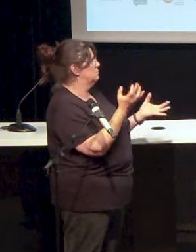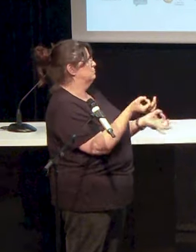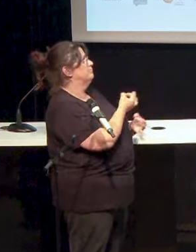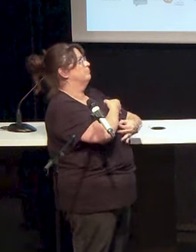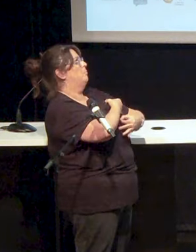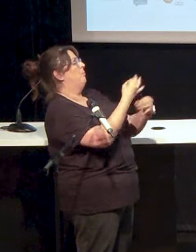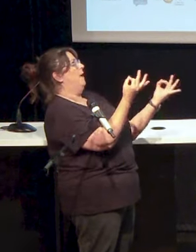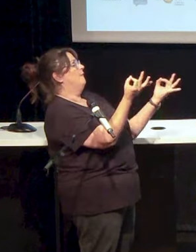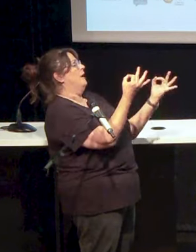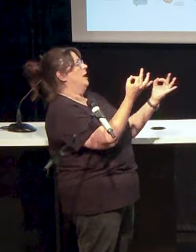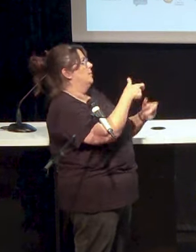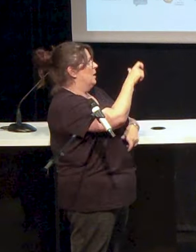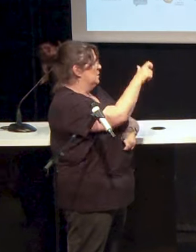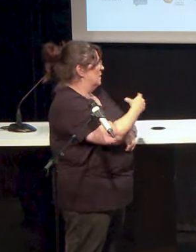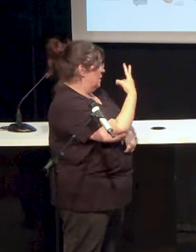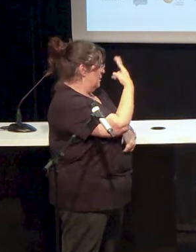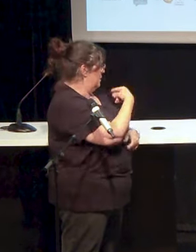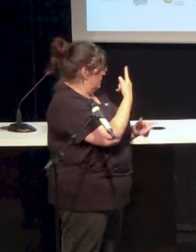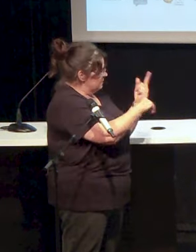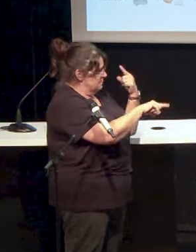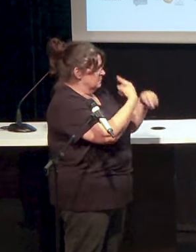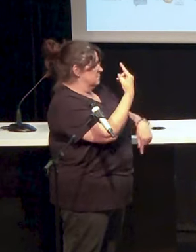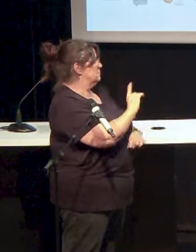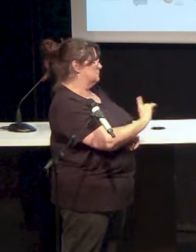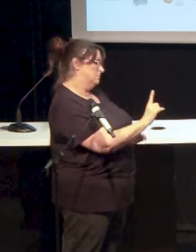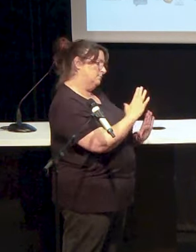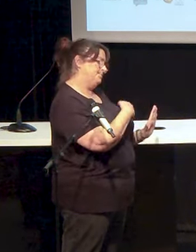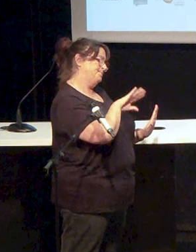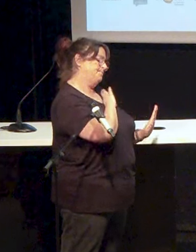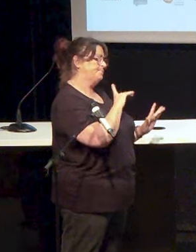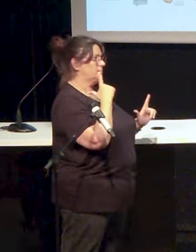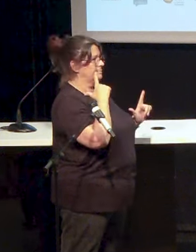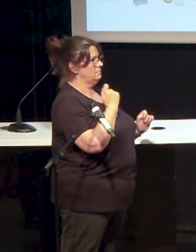les non-voyants, parce qu'effectivement, il faut faire attention. Hein.